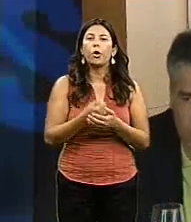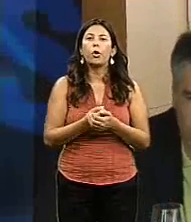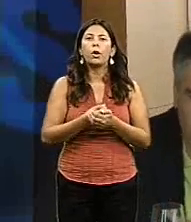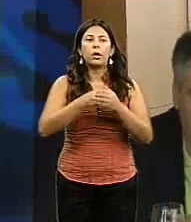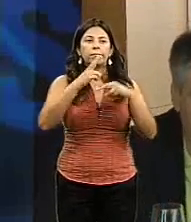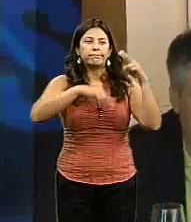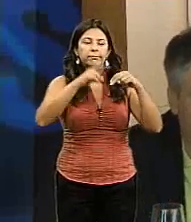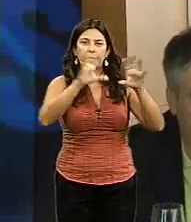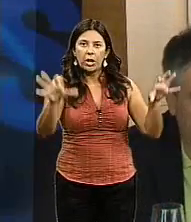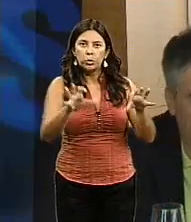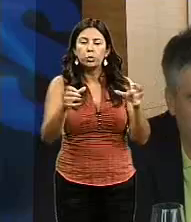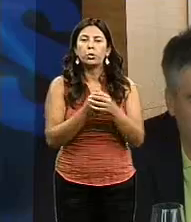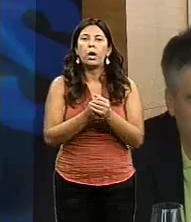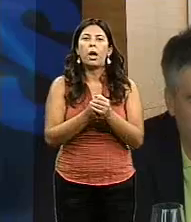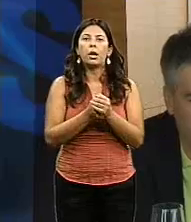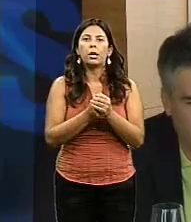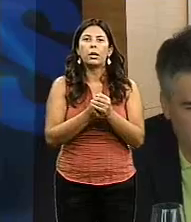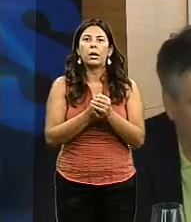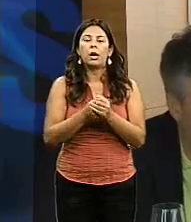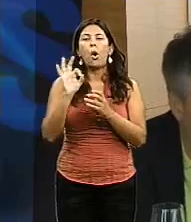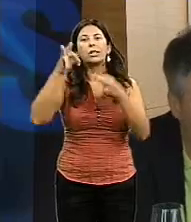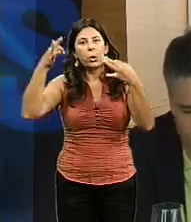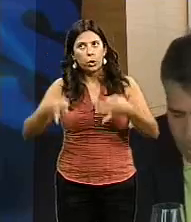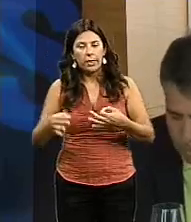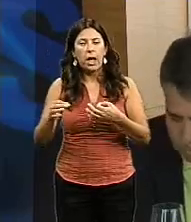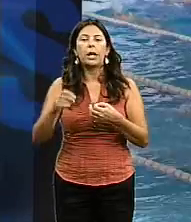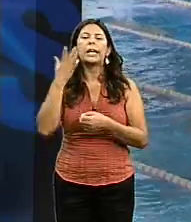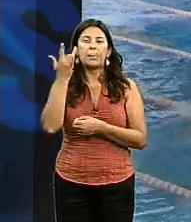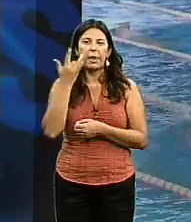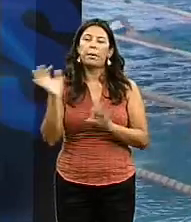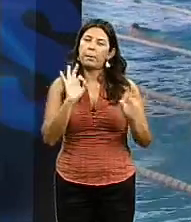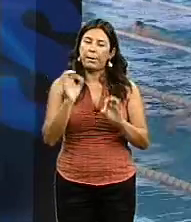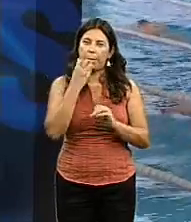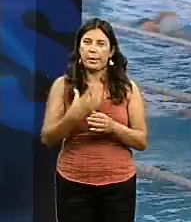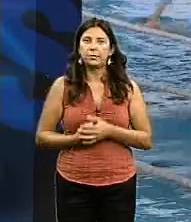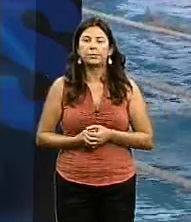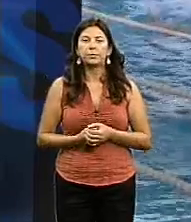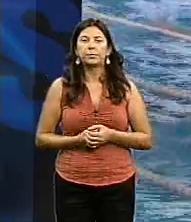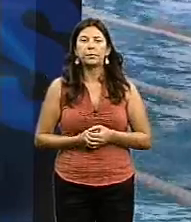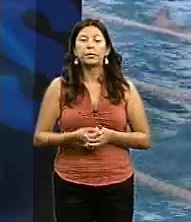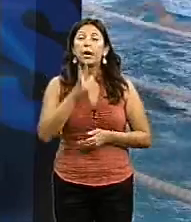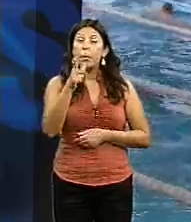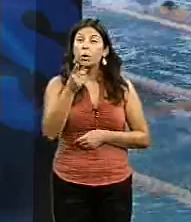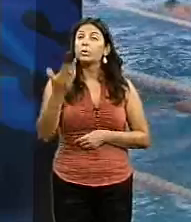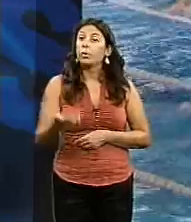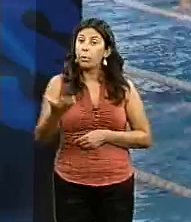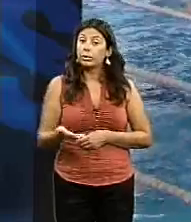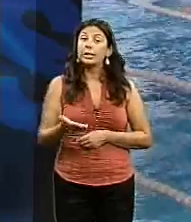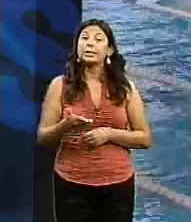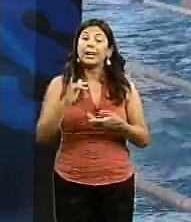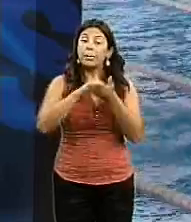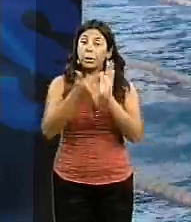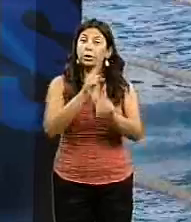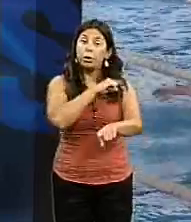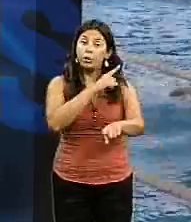de la ciudad y en seguridad y en limpieza. Por ello, además de la innegable relevancia deportiva de la cita, se pone